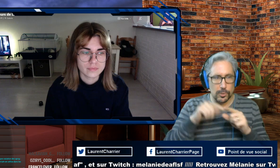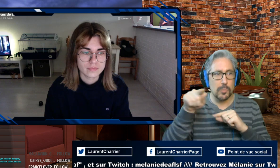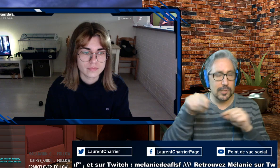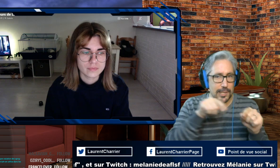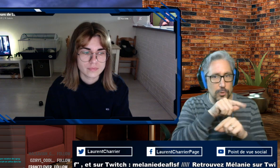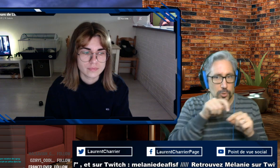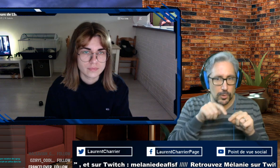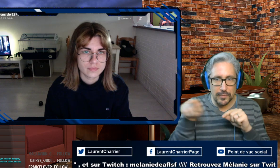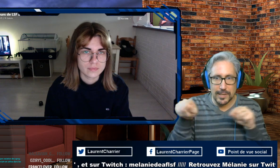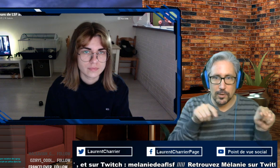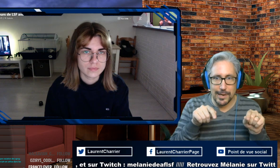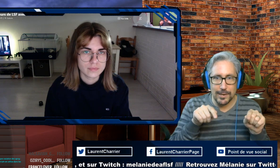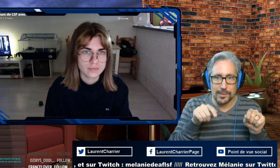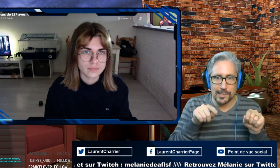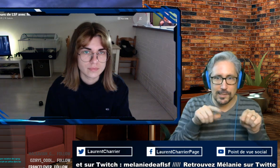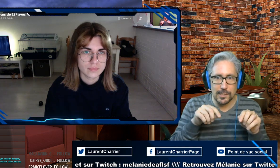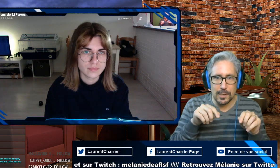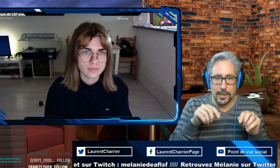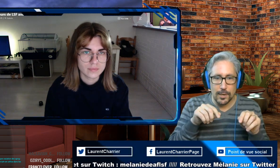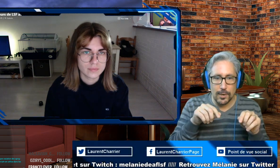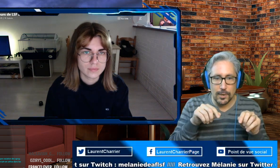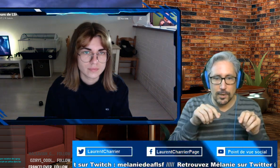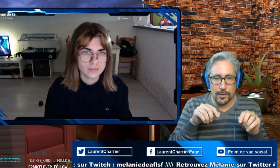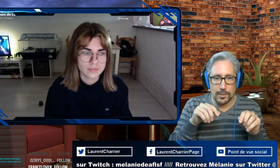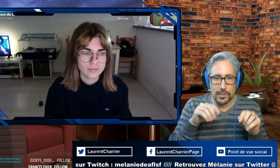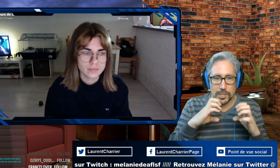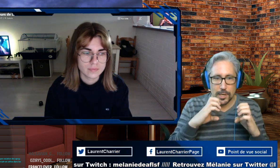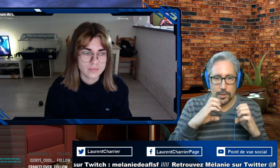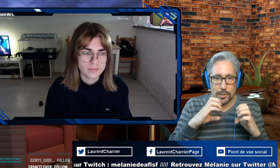Et quand on a besoin de quelque chose avec un collègue,